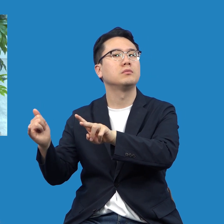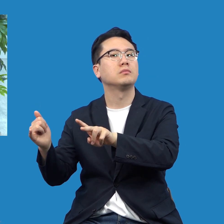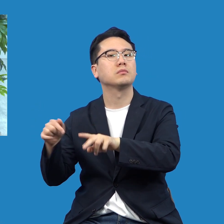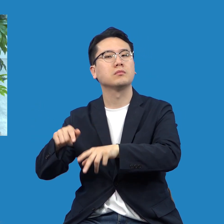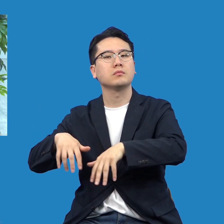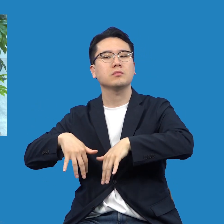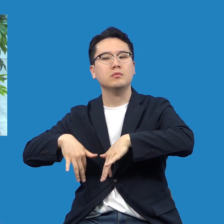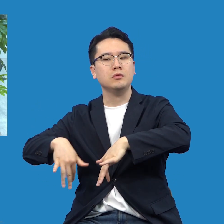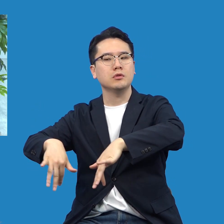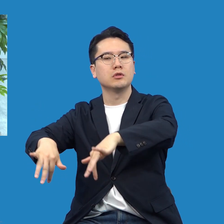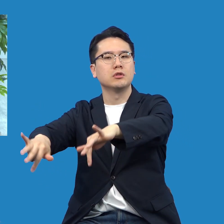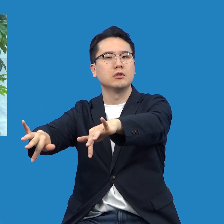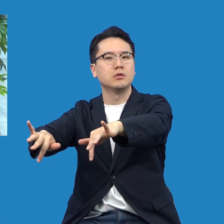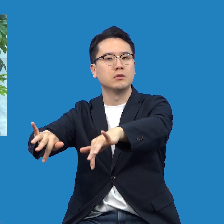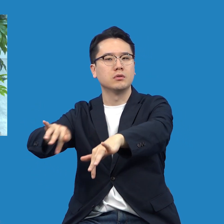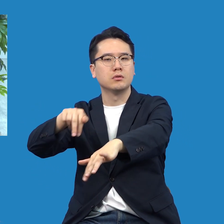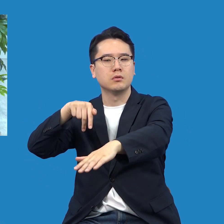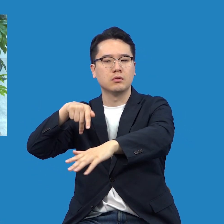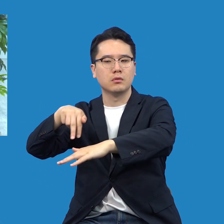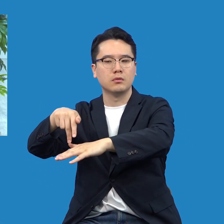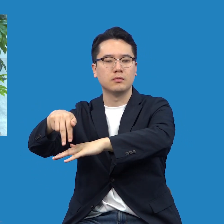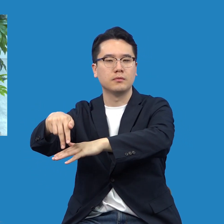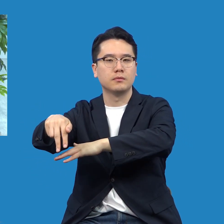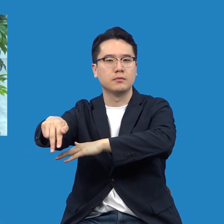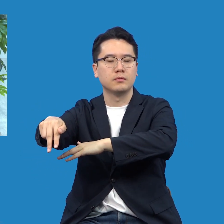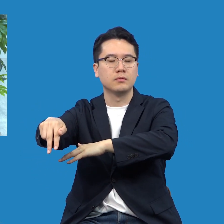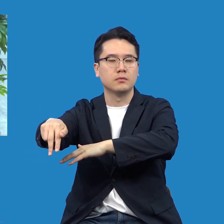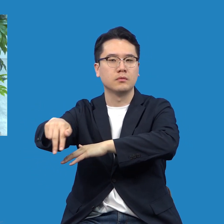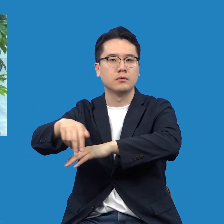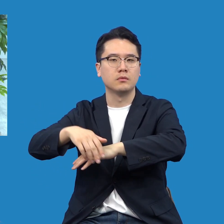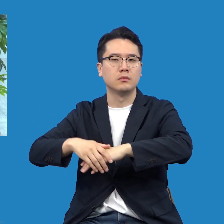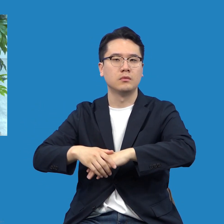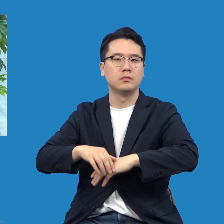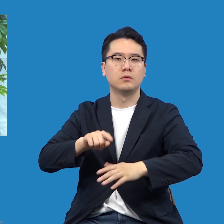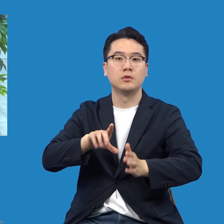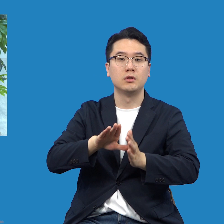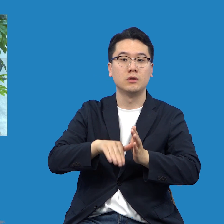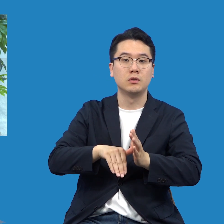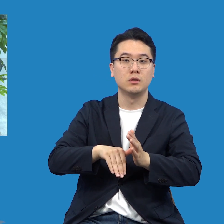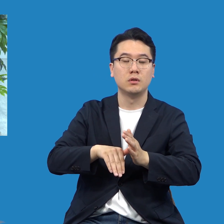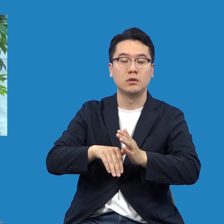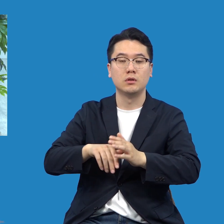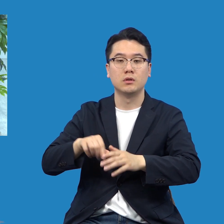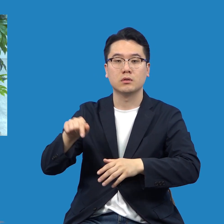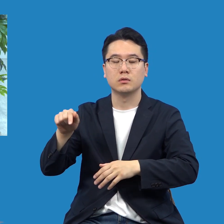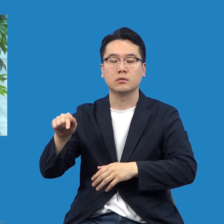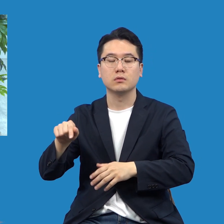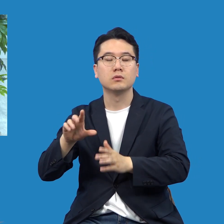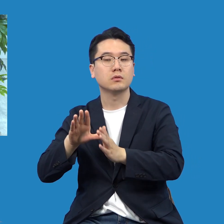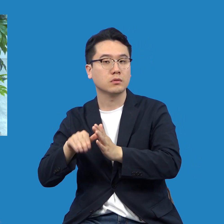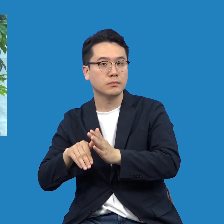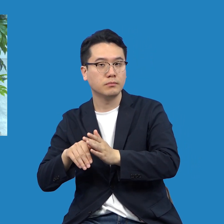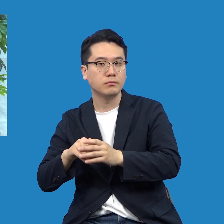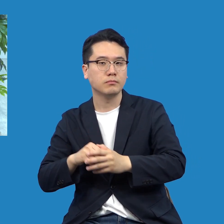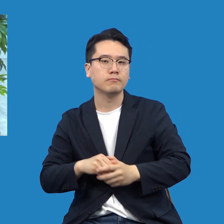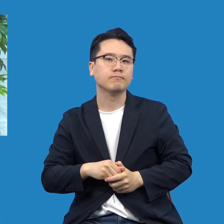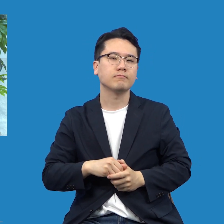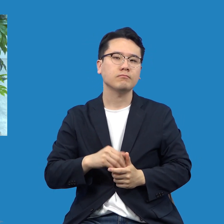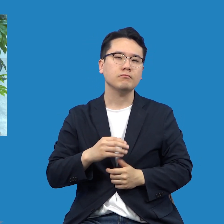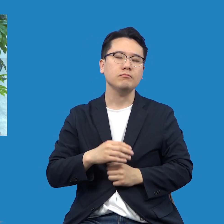길처럼 이렇게 건넜지요. 그때 엘리야가 요단강을 건넌 다음에 엘리사에게 말했습니다. 야훼께서